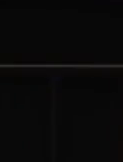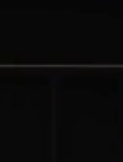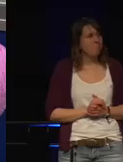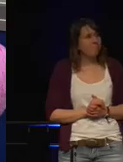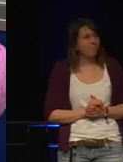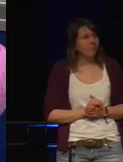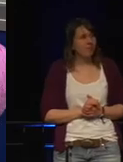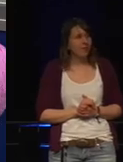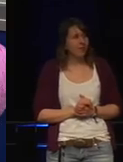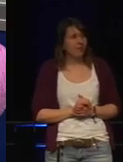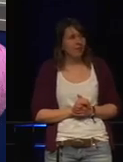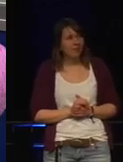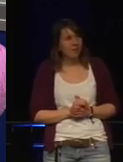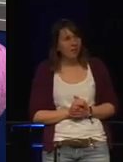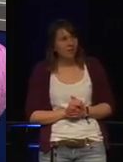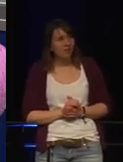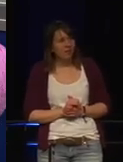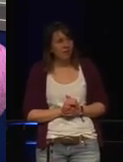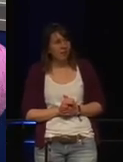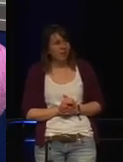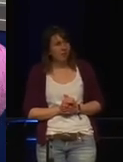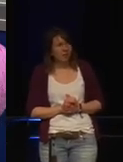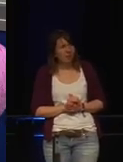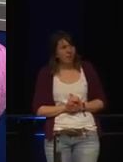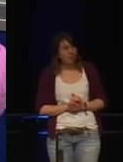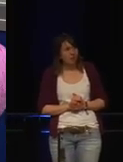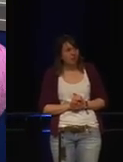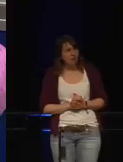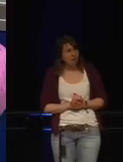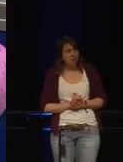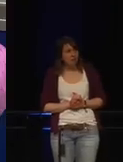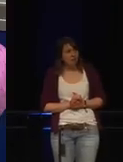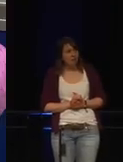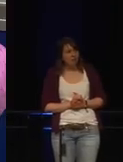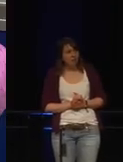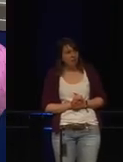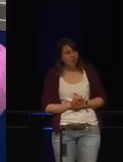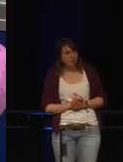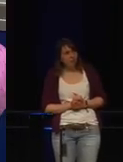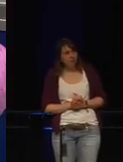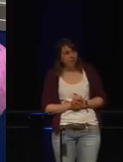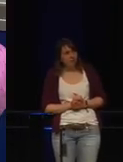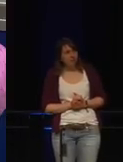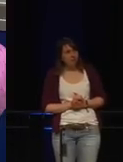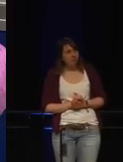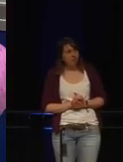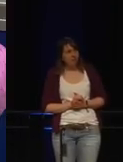no confiamos en Hayley y tampoco confiamos en el unicornio, con nuestro pequeño unicornio.